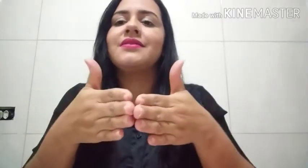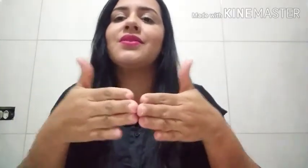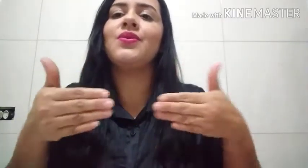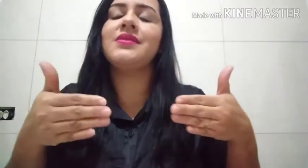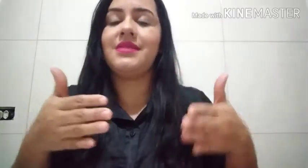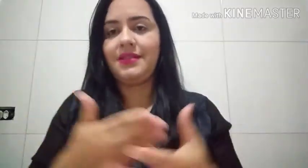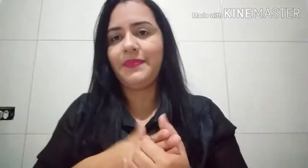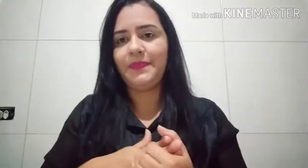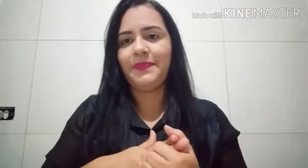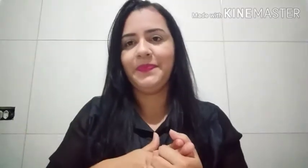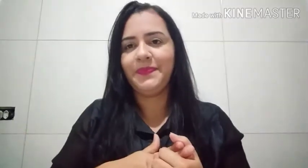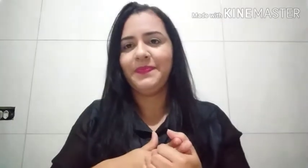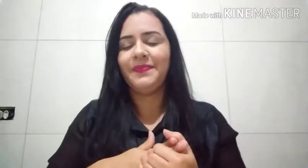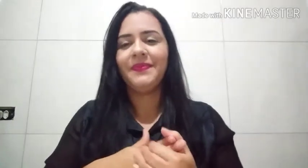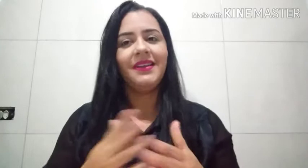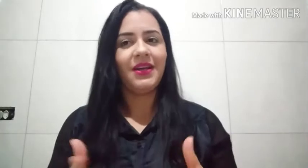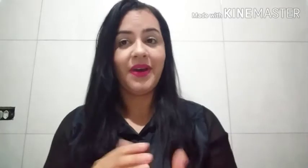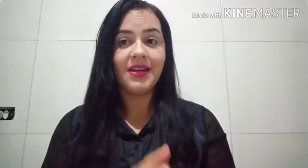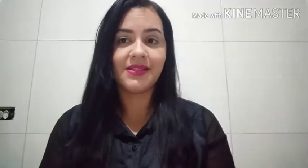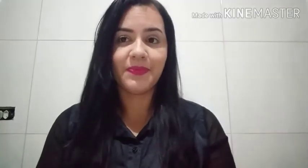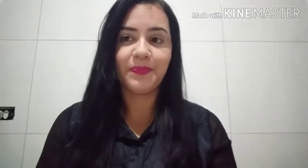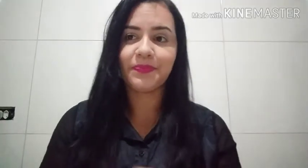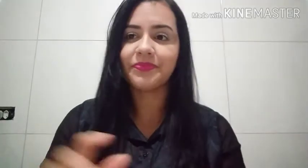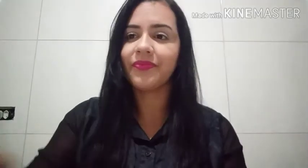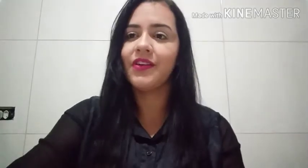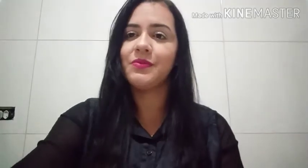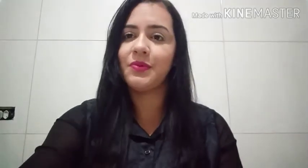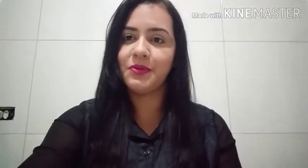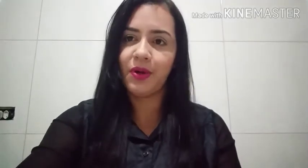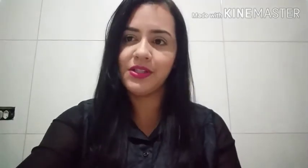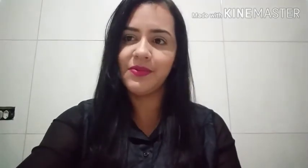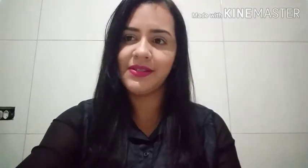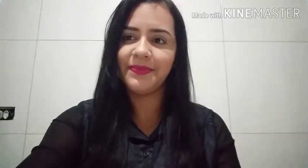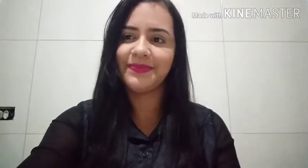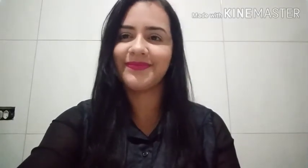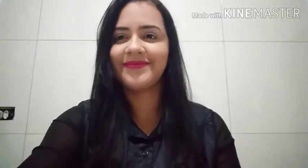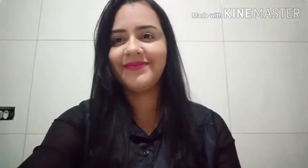Com licença. Então, é isso. Vamos para os próximos.